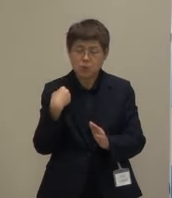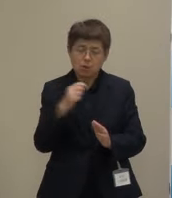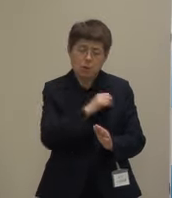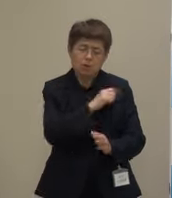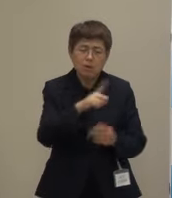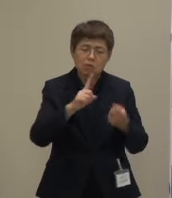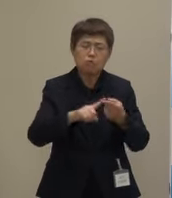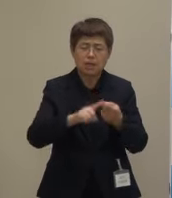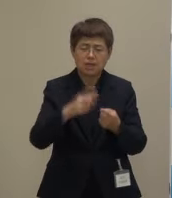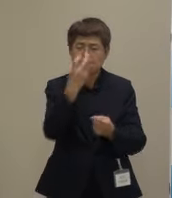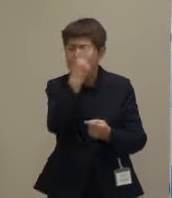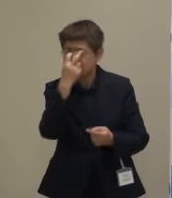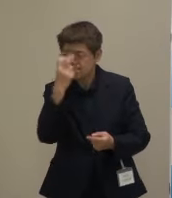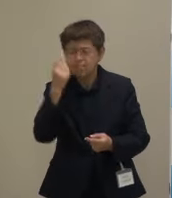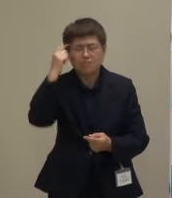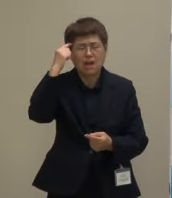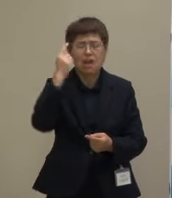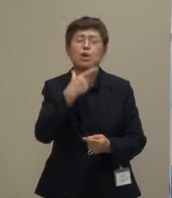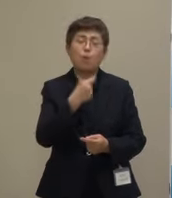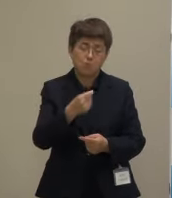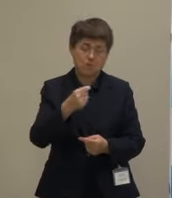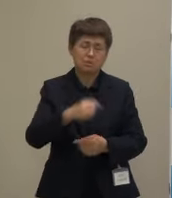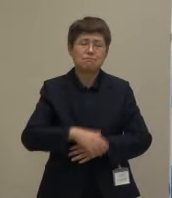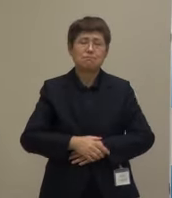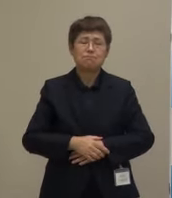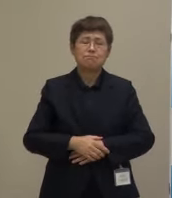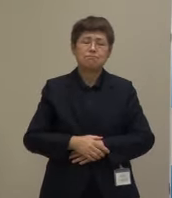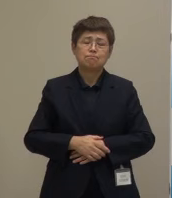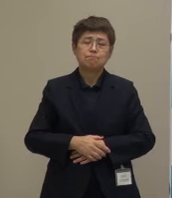極的に検討をお願いしたいと考えております。